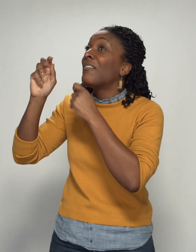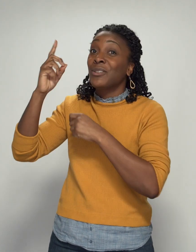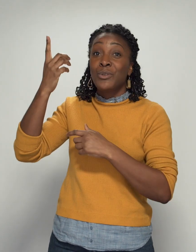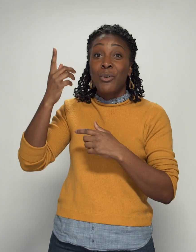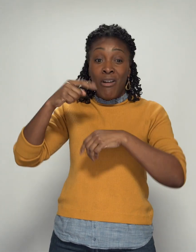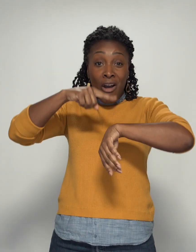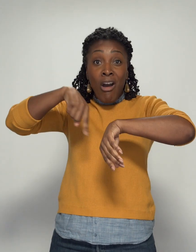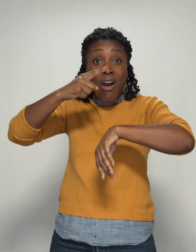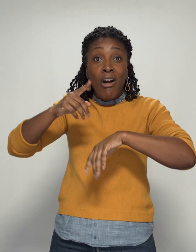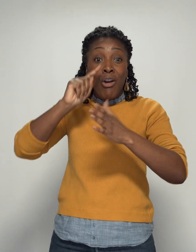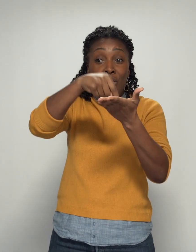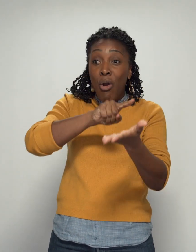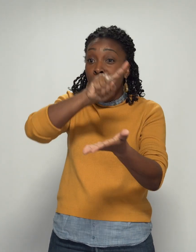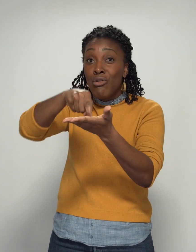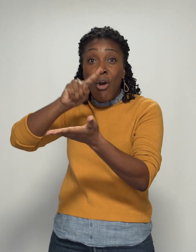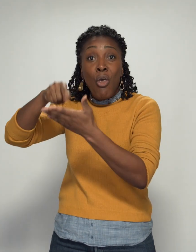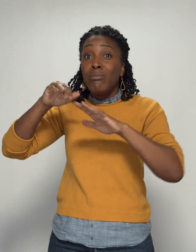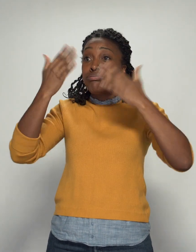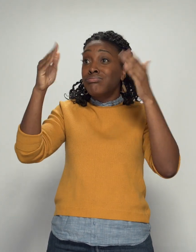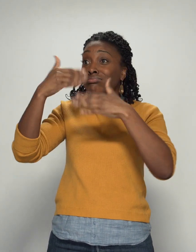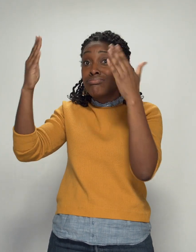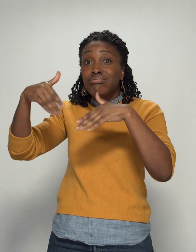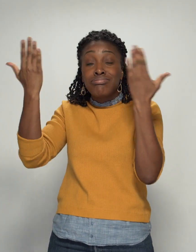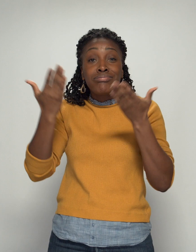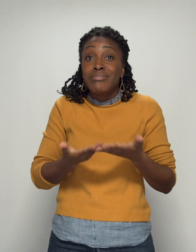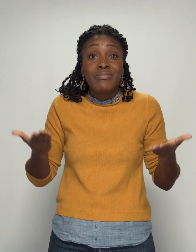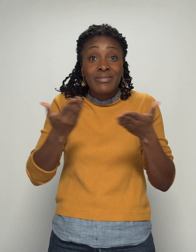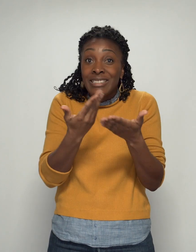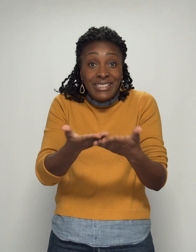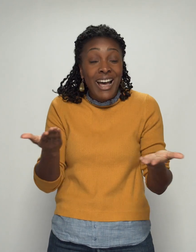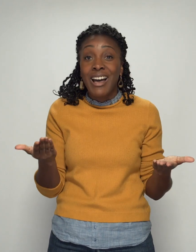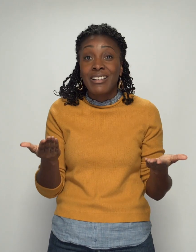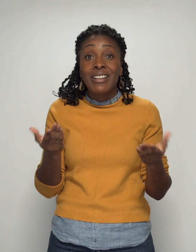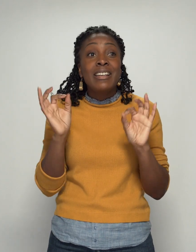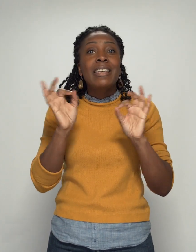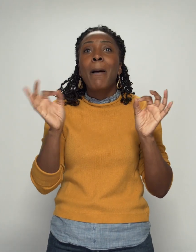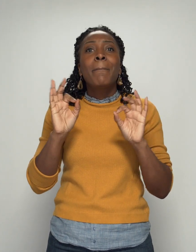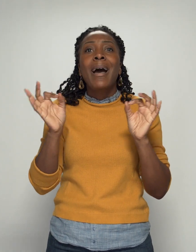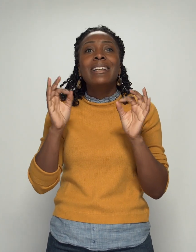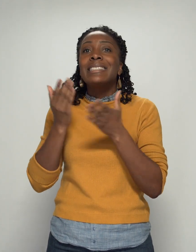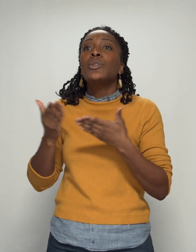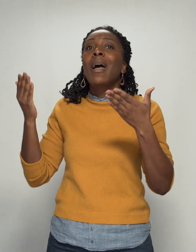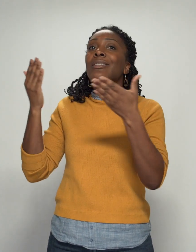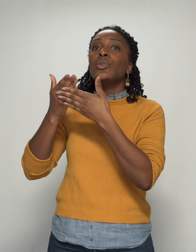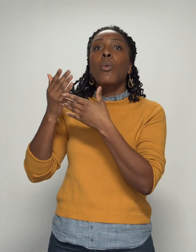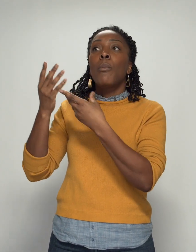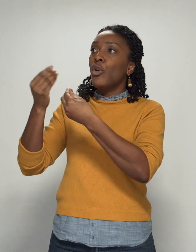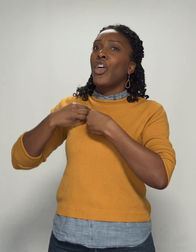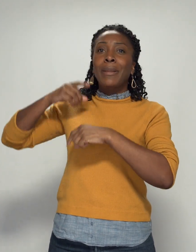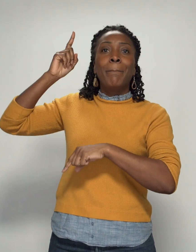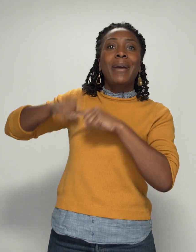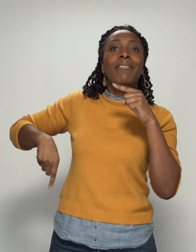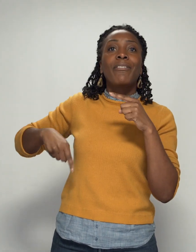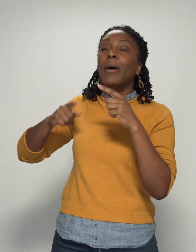Dieu en tout temps, en tout lieu et en toutes circonstances. En réalité, il n'y a aucune circonstance